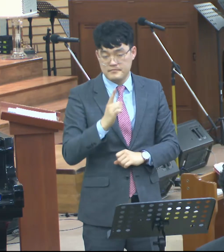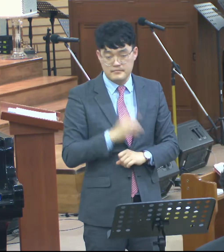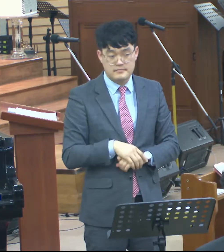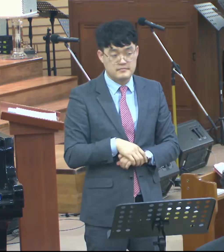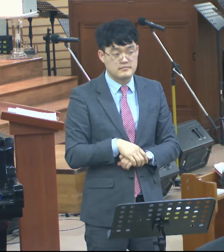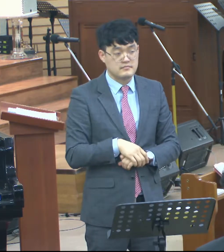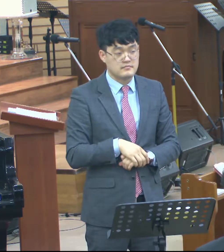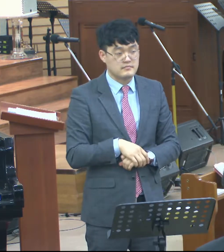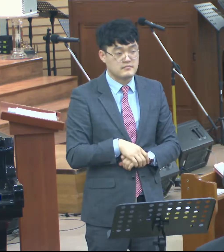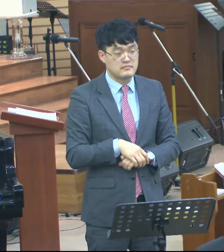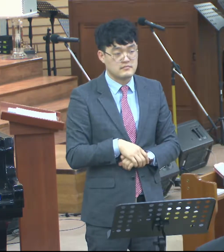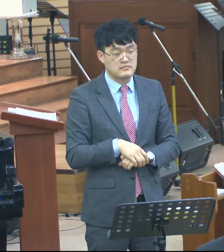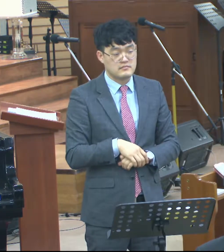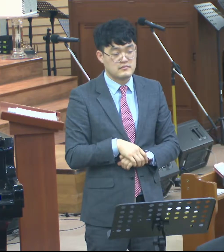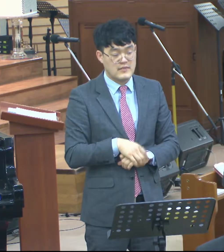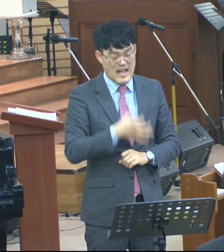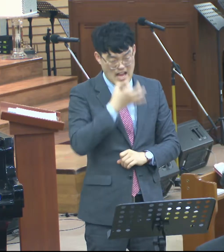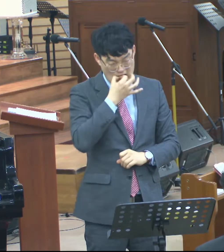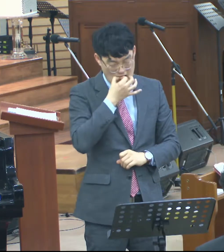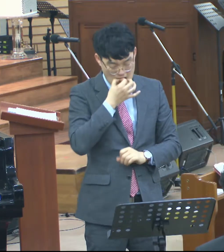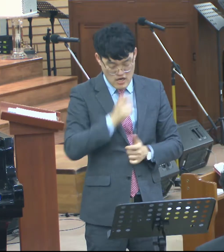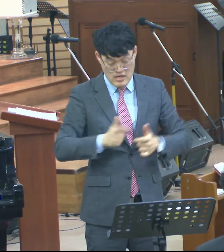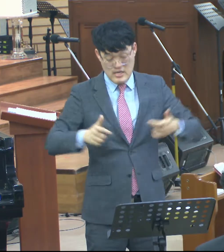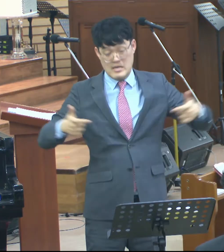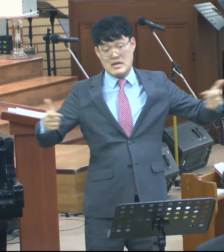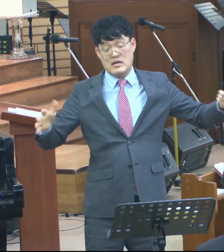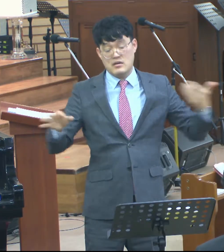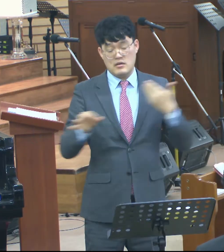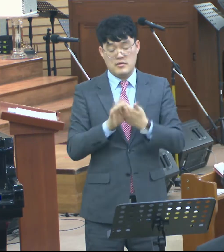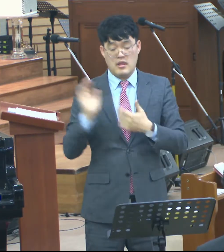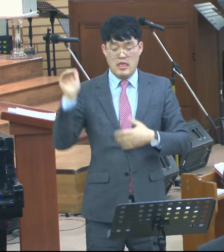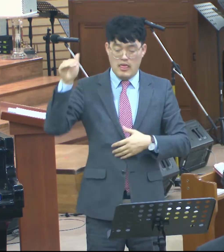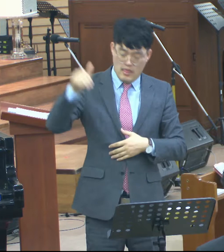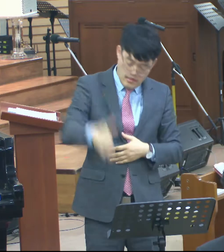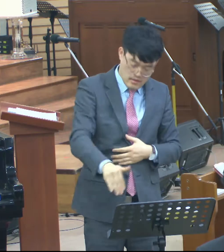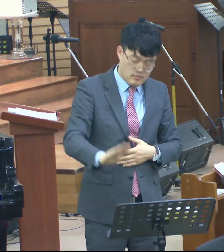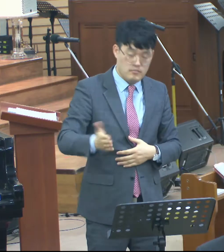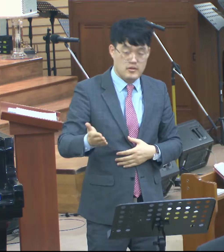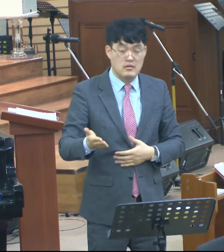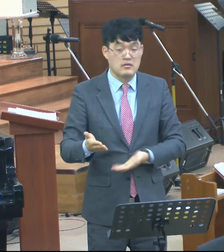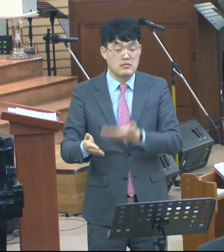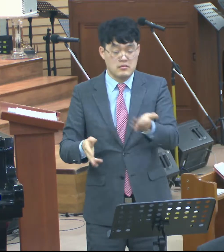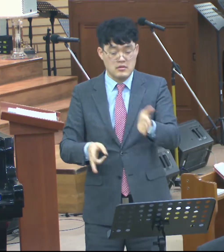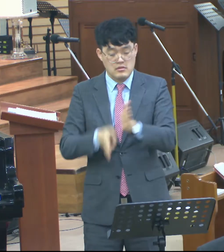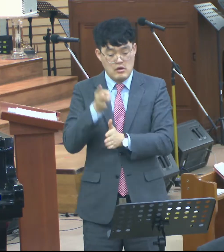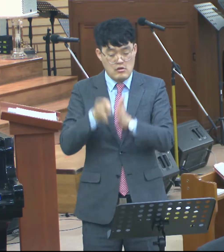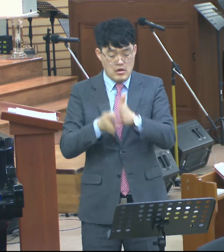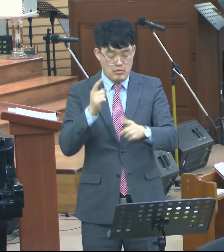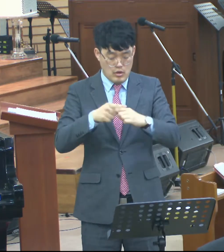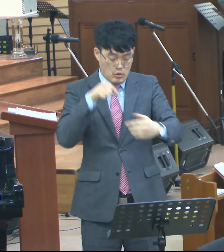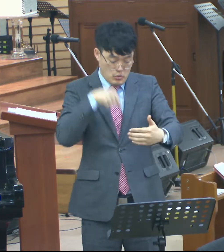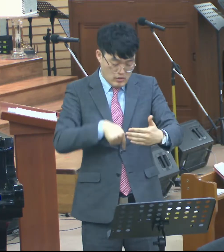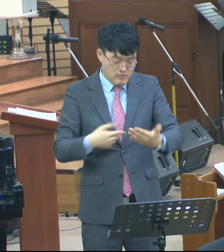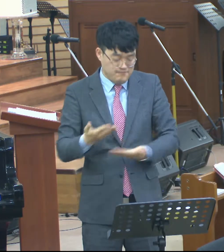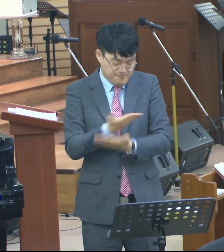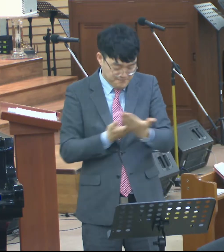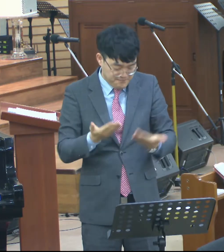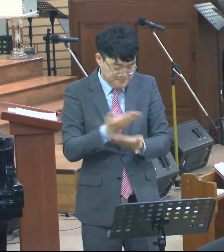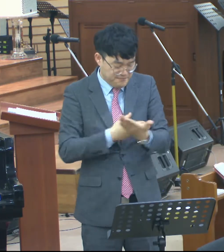커져만 가면 꺾이는 거예요. 예루살렘 교회가 막 안에서는 나눔이 잘 되고 굉장히 건강한 교회였어요. 그런데